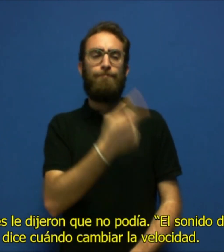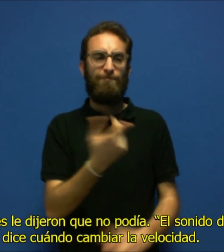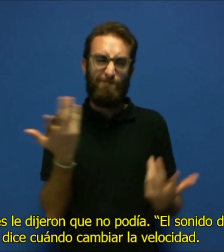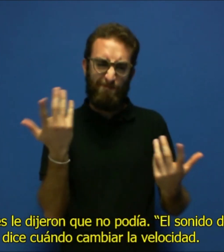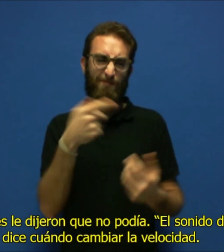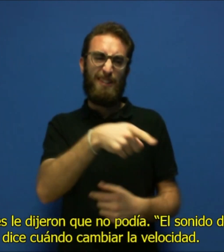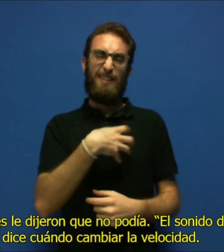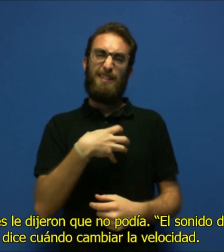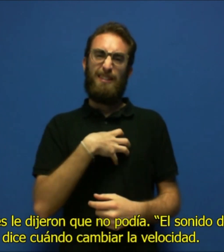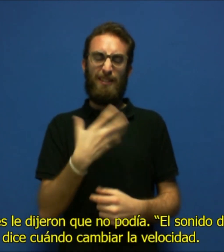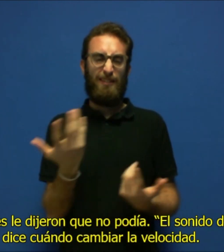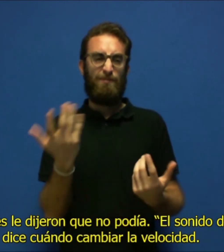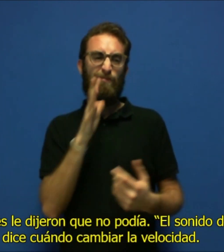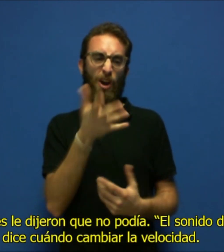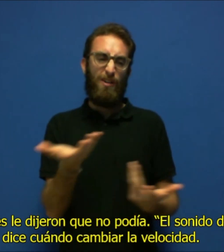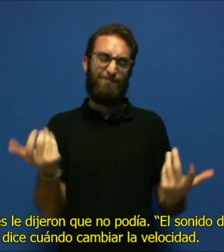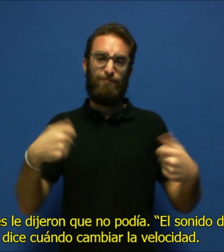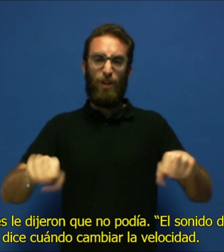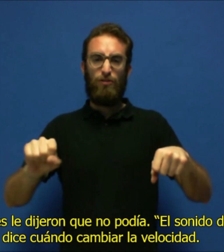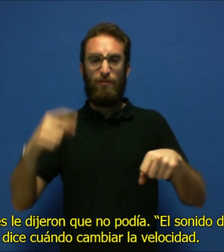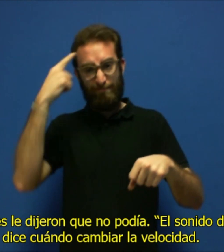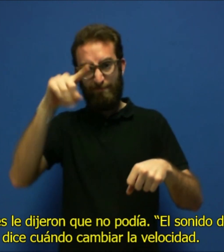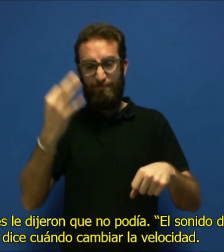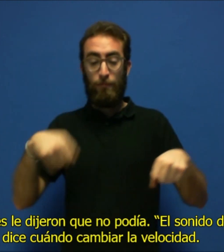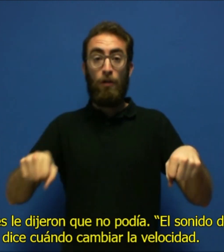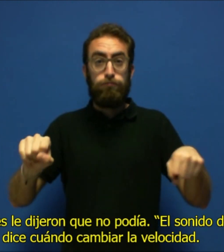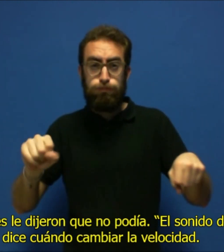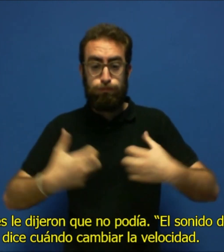motocross pero sus padres le dijeron que no podía hacerlo